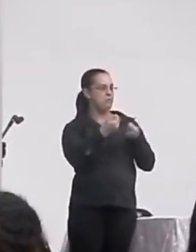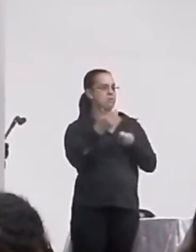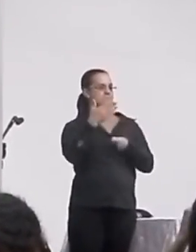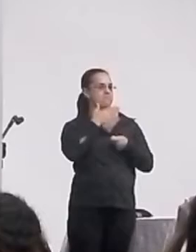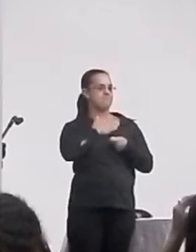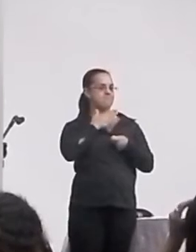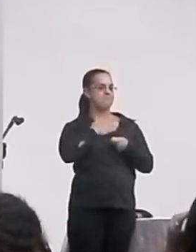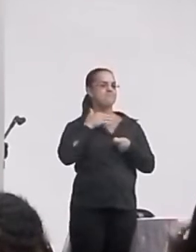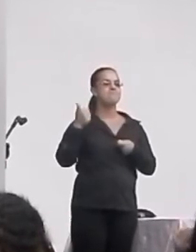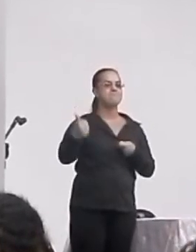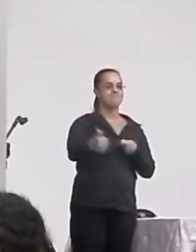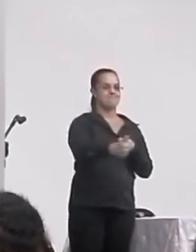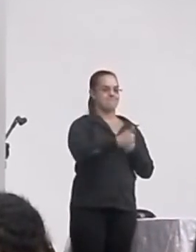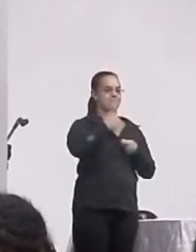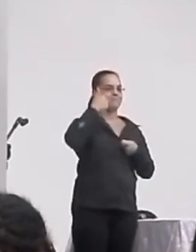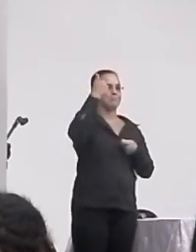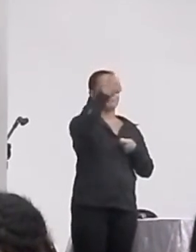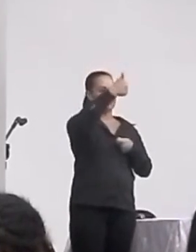de Assis, do Gabriel de Aires,